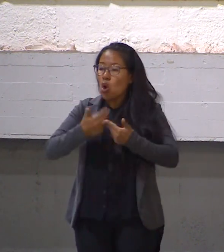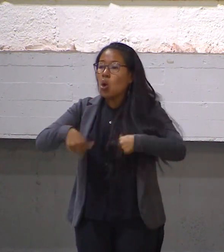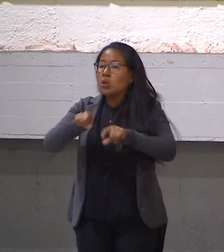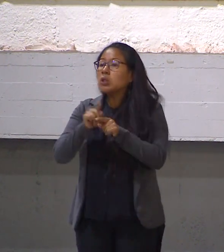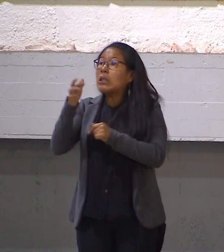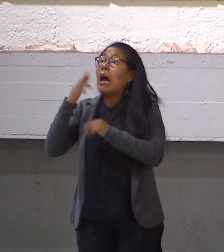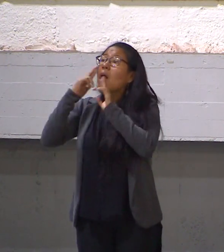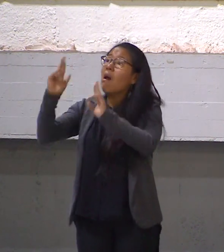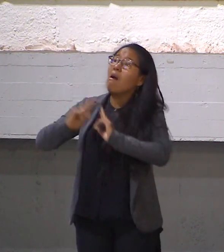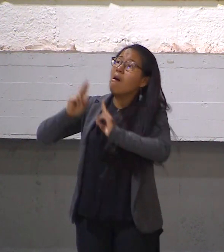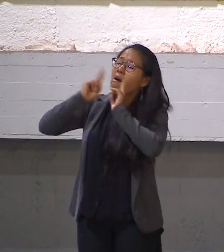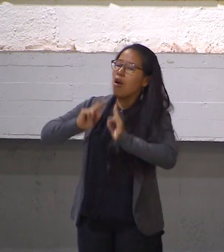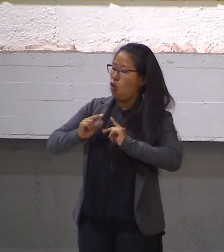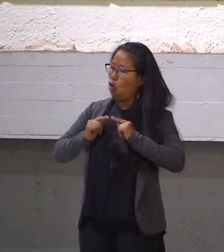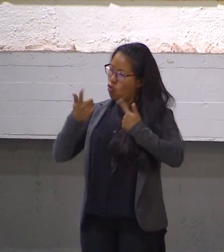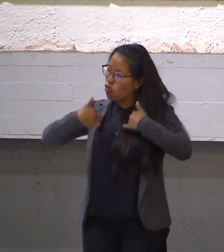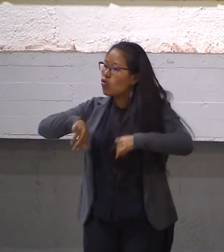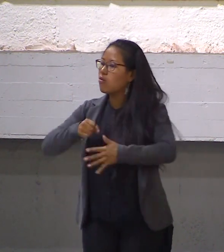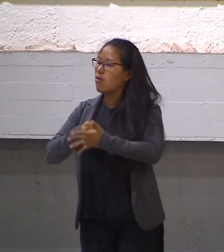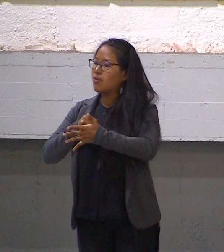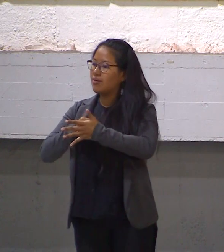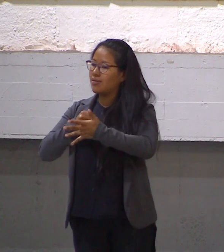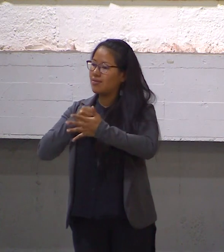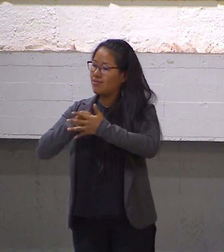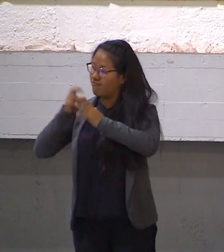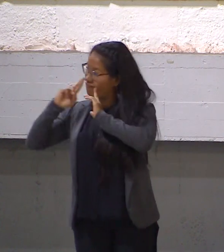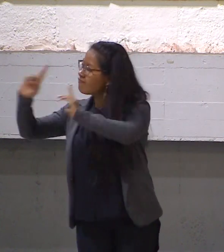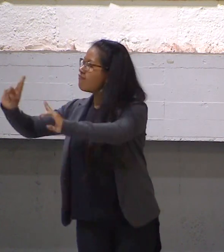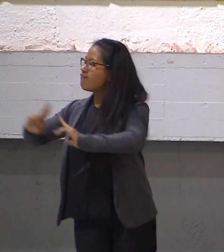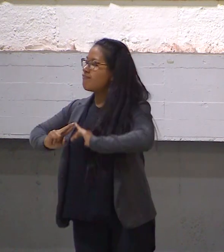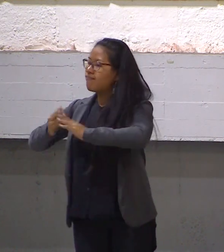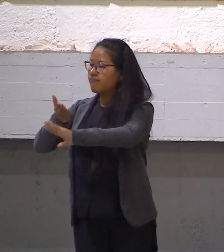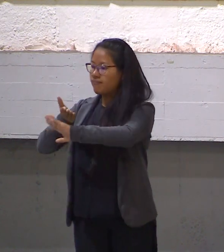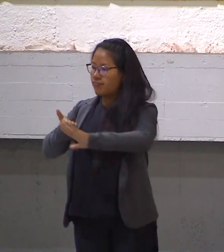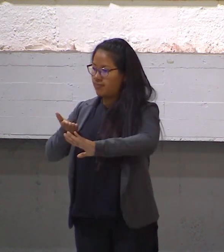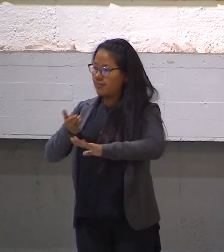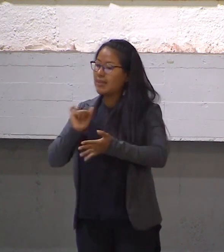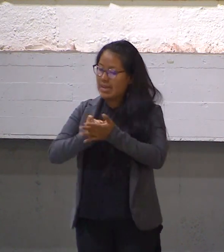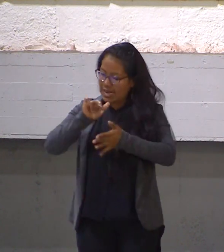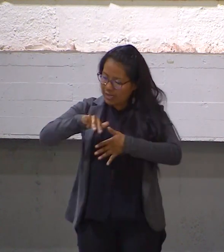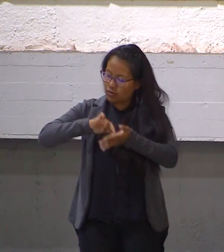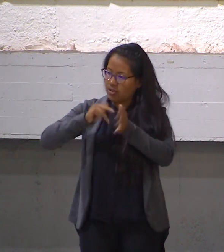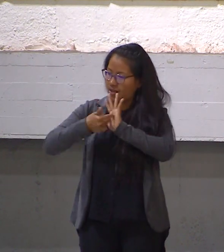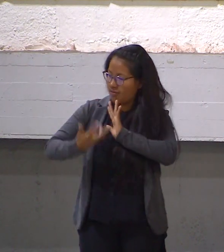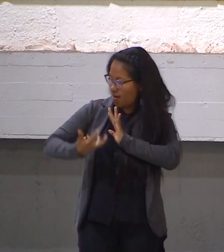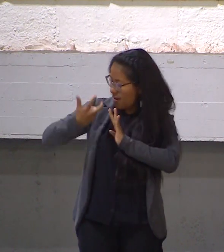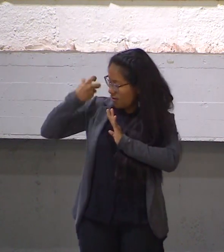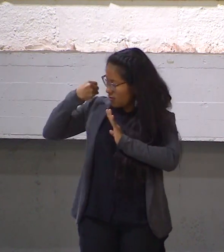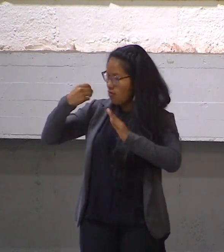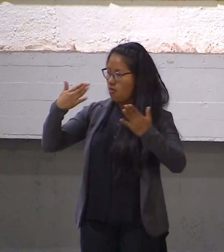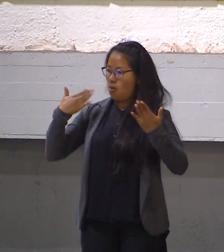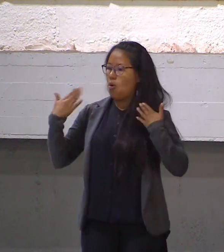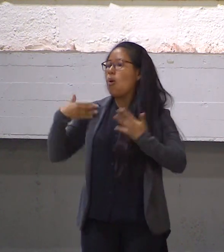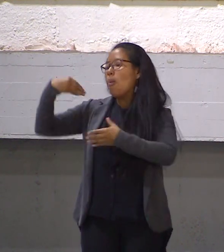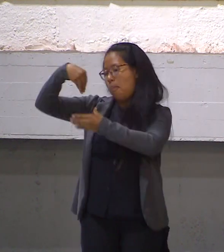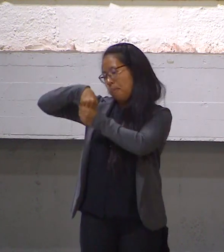somos nosotros mismos los que nos damos el lugar en la sociedad y eso hace parte de la historia de la educación física